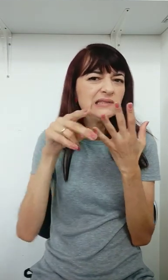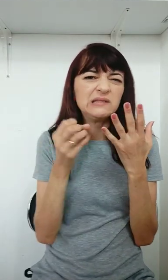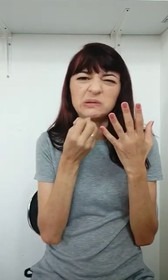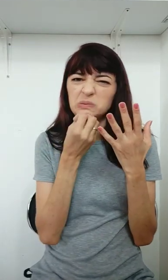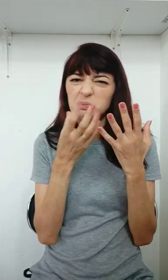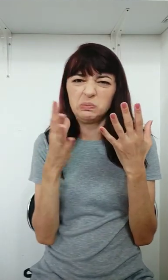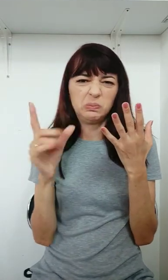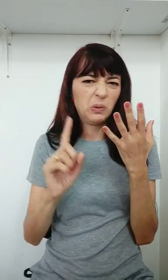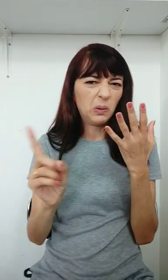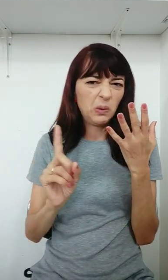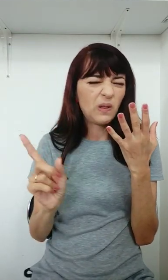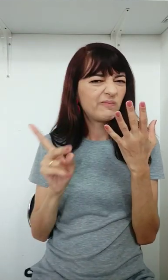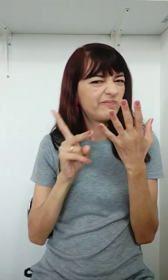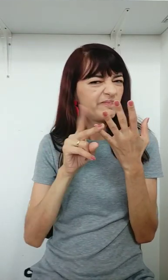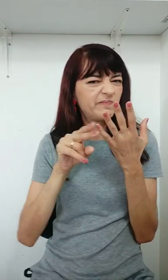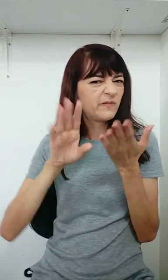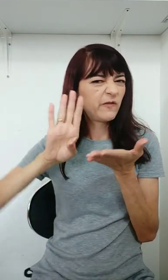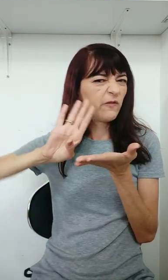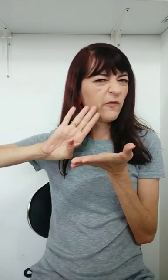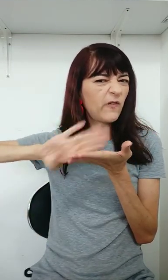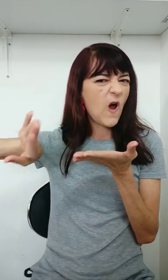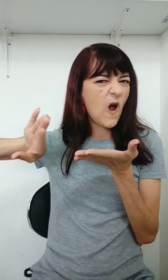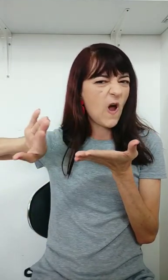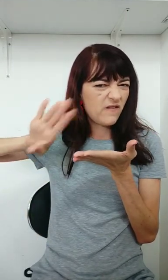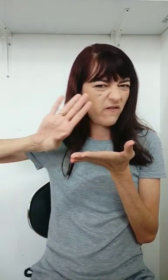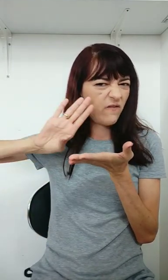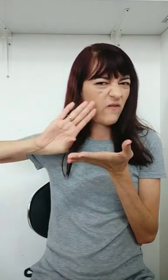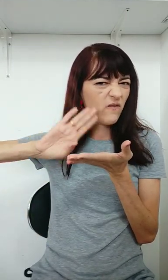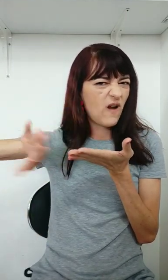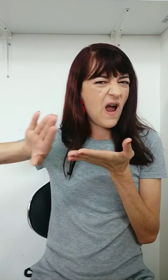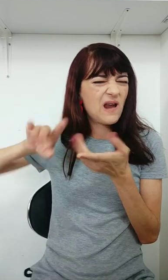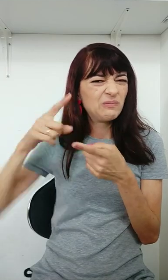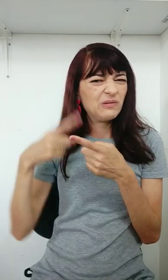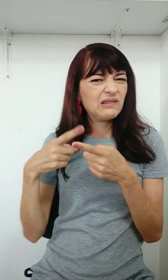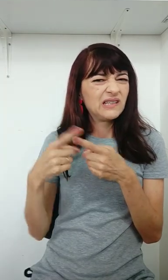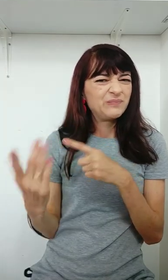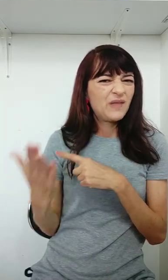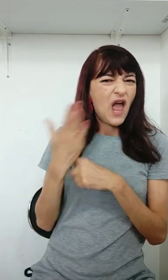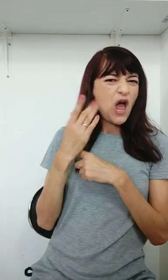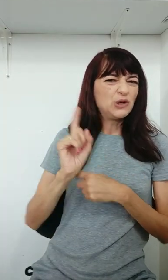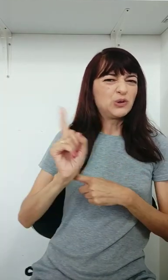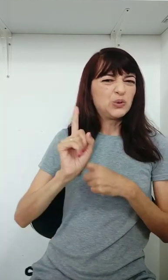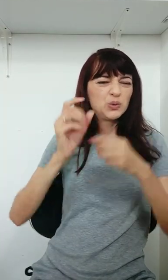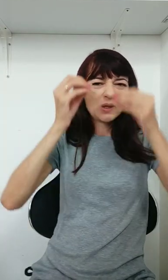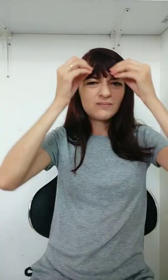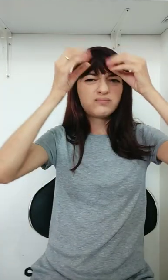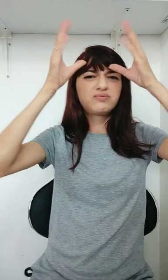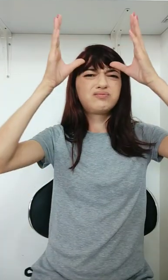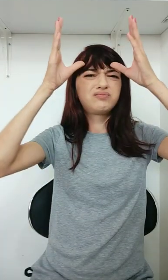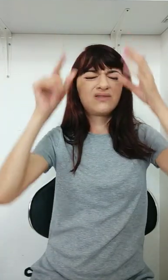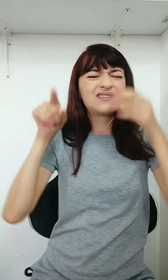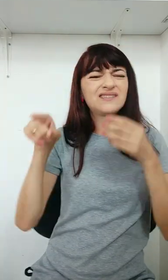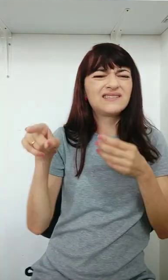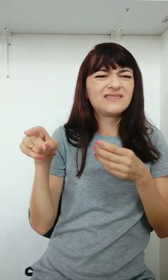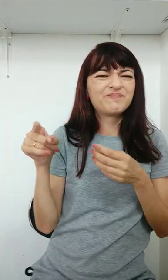quando, tem que corrigir pequenos erros, não é? Coisas que vocês erram, costumes que vocês, às vezes,